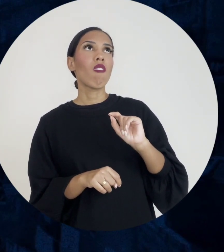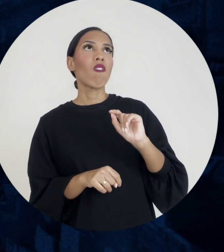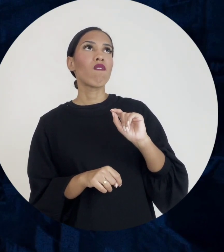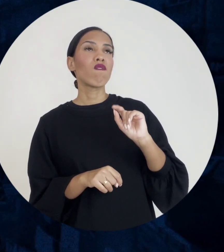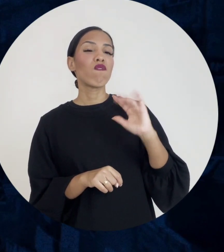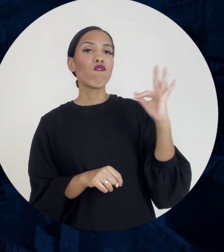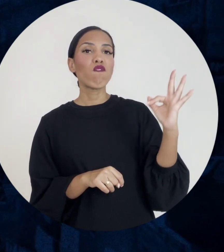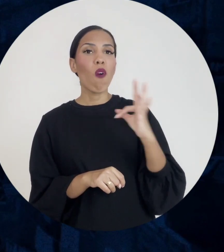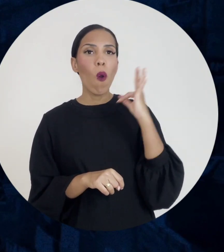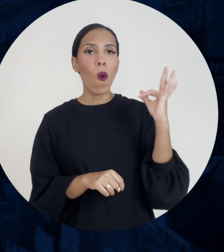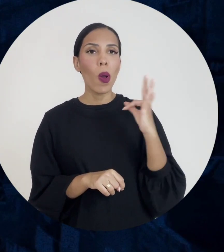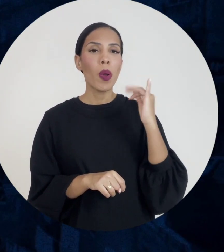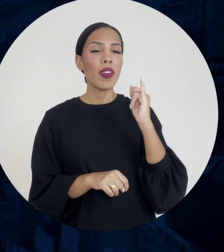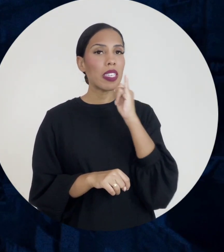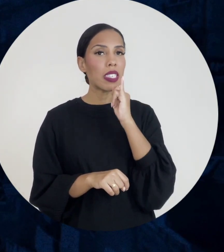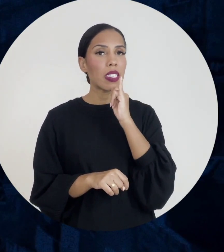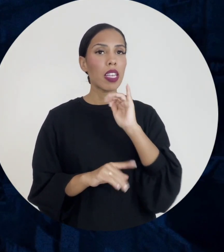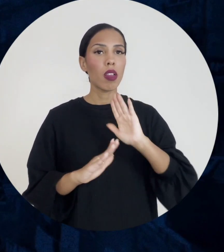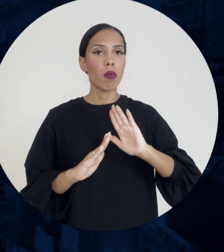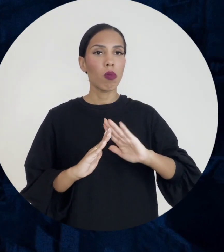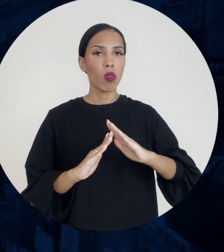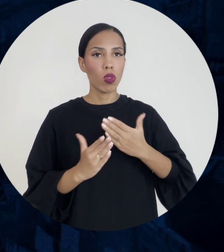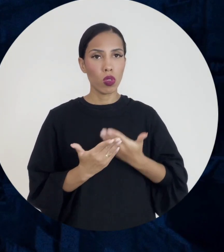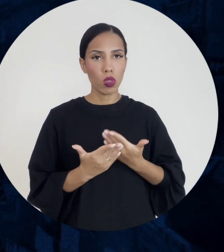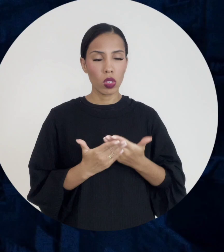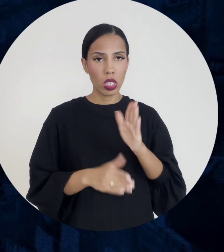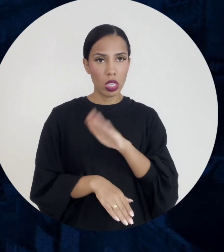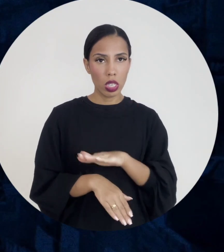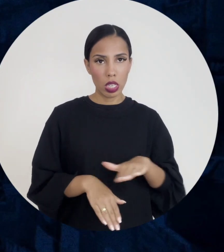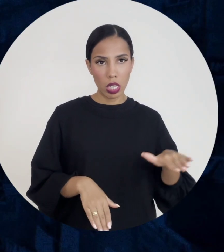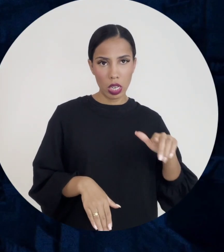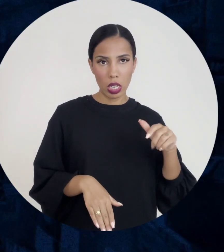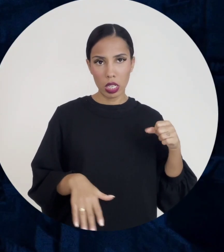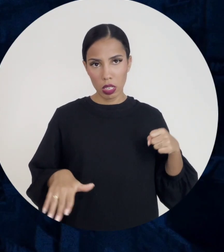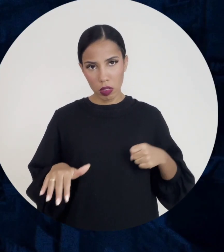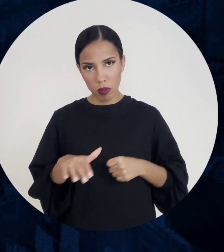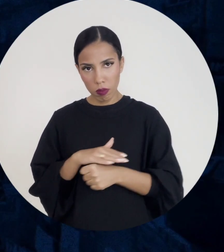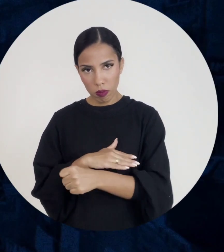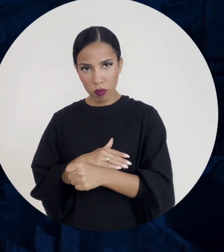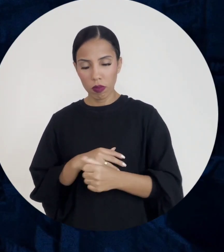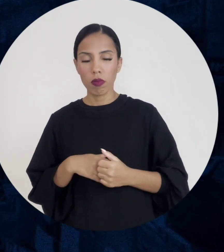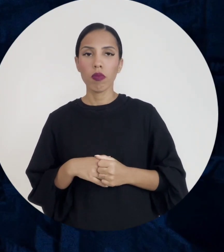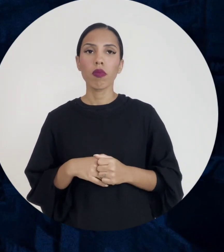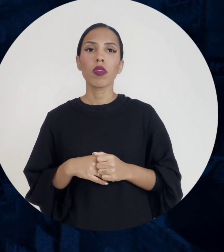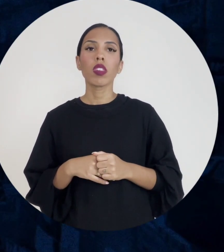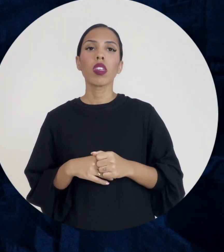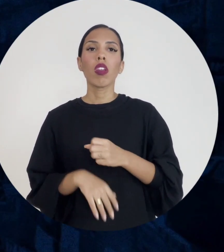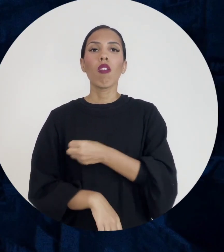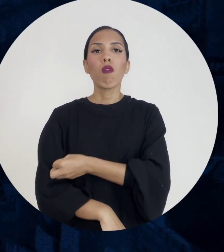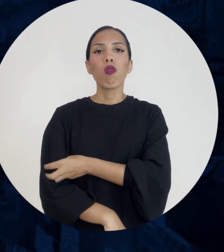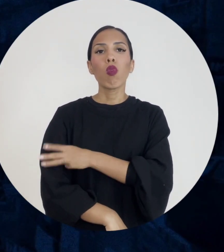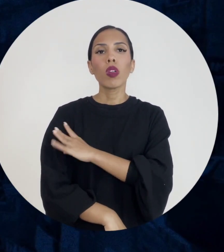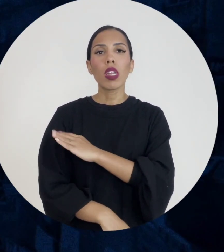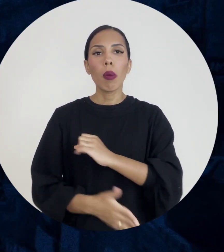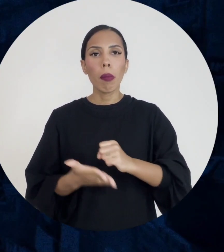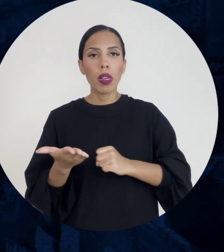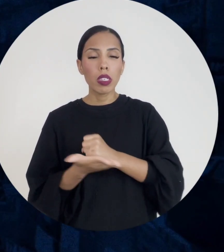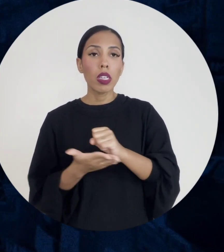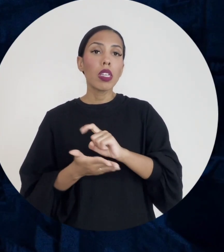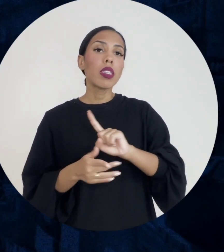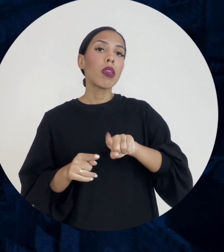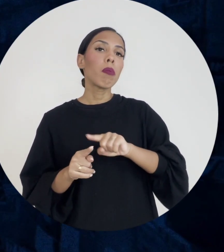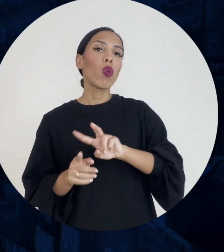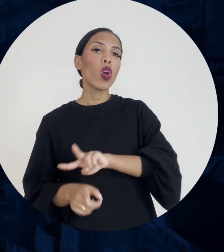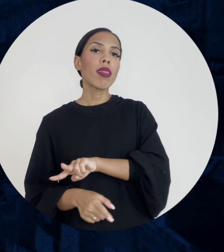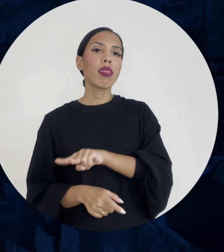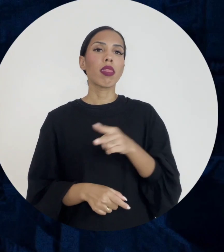assim, a criança estudava ali, fazia o fundamental ali, básico ali, depois ia para outra